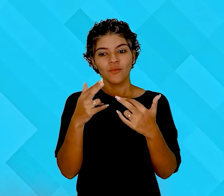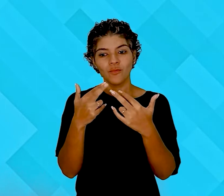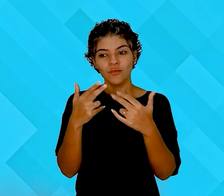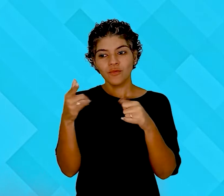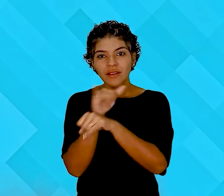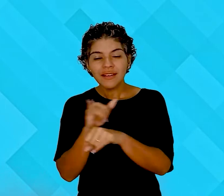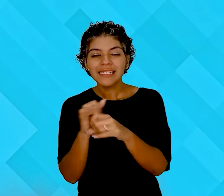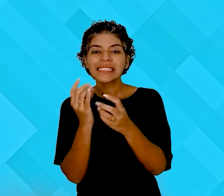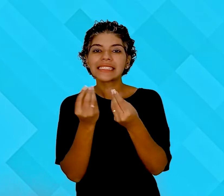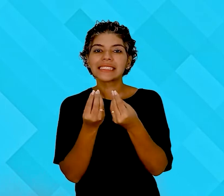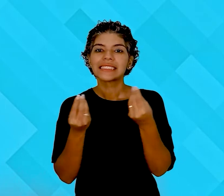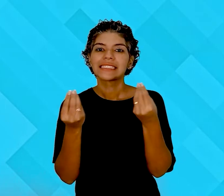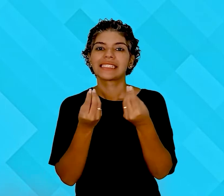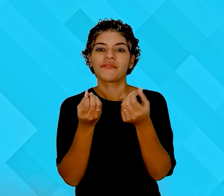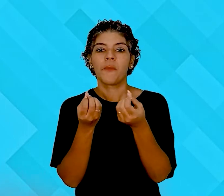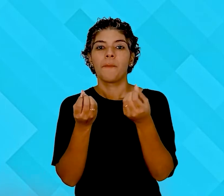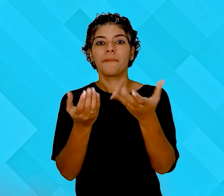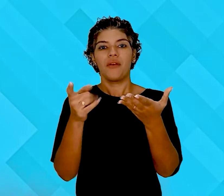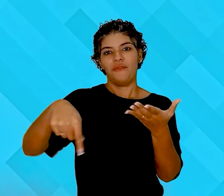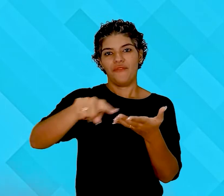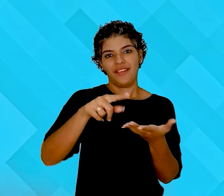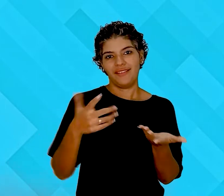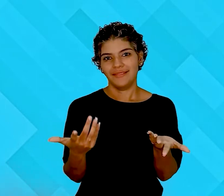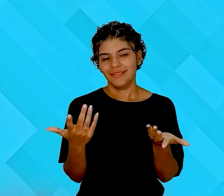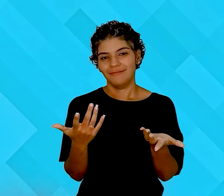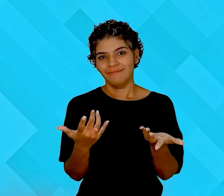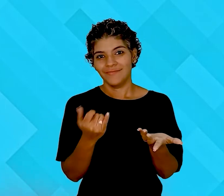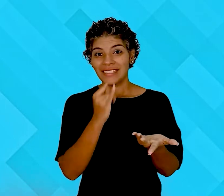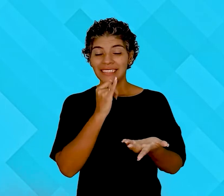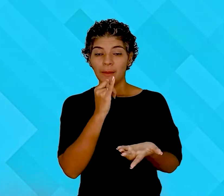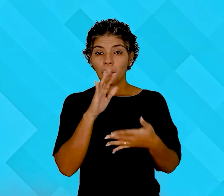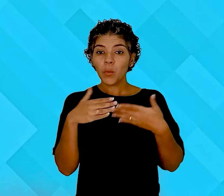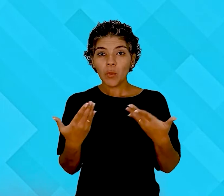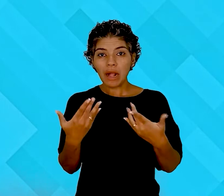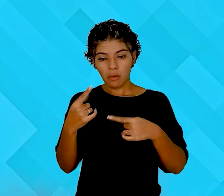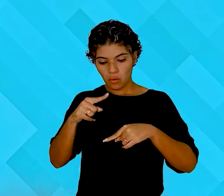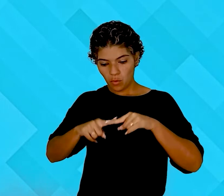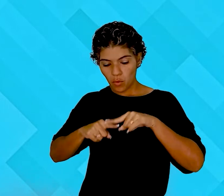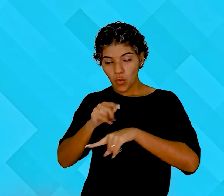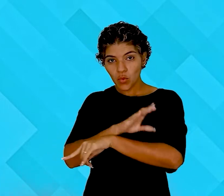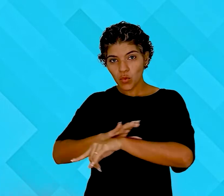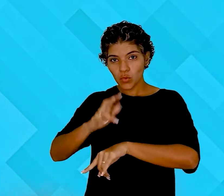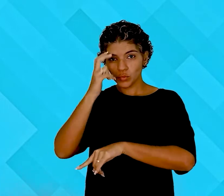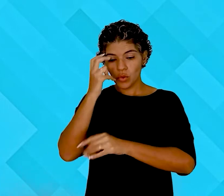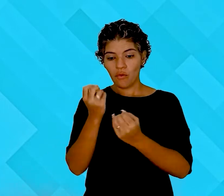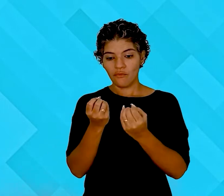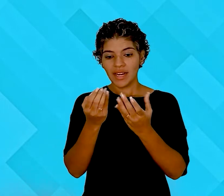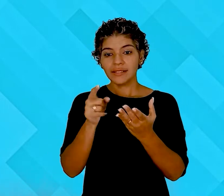o bem cultural que está sendo comunicado, e as pessoas do outro lado. Como que eu posso fazer isso? Primeiro, entendendo quem são essas pessoas do outro